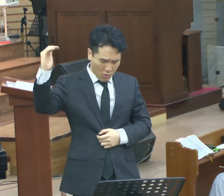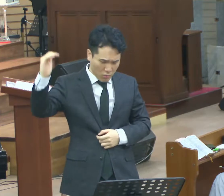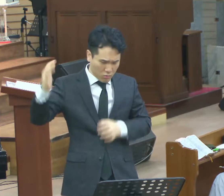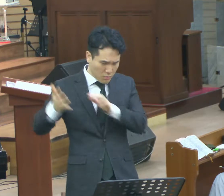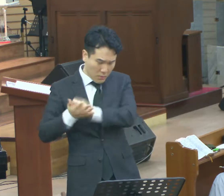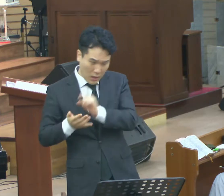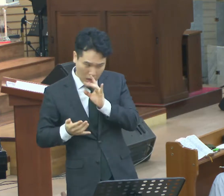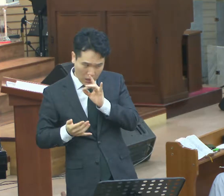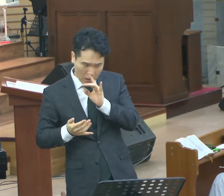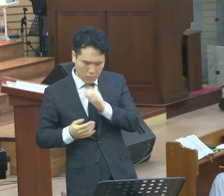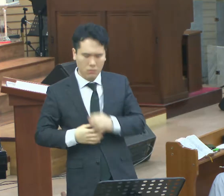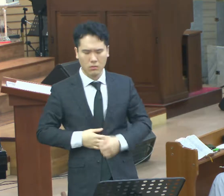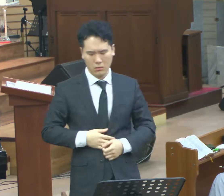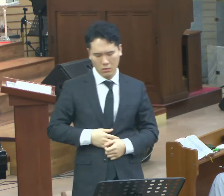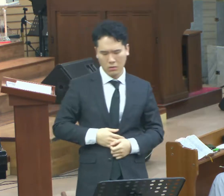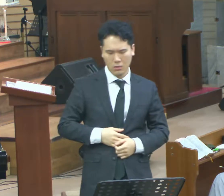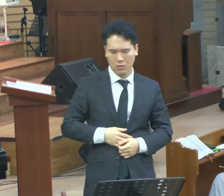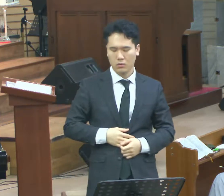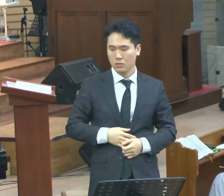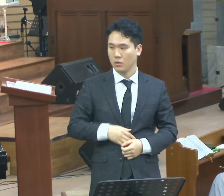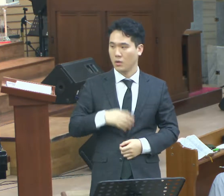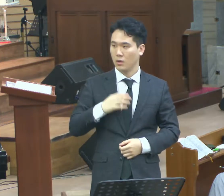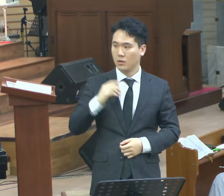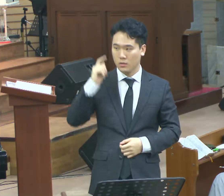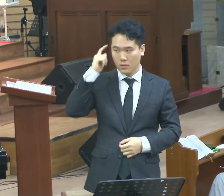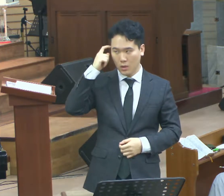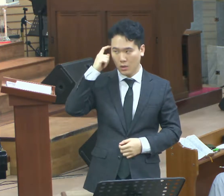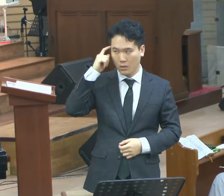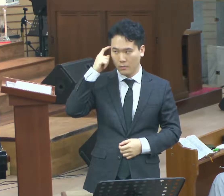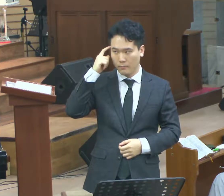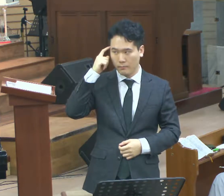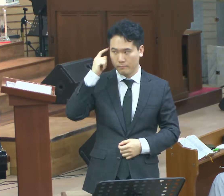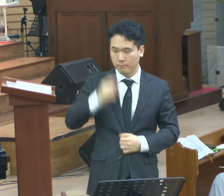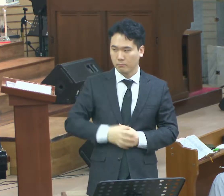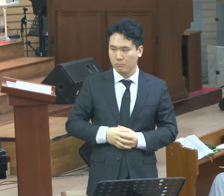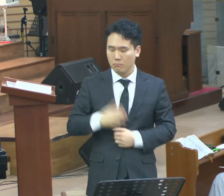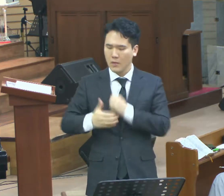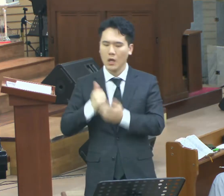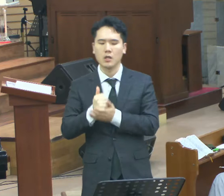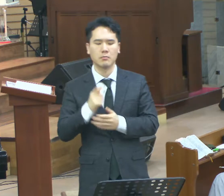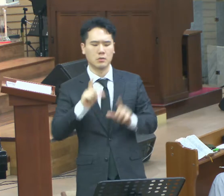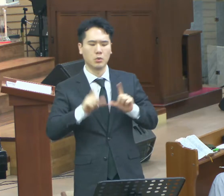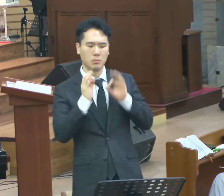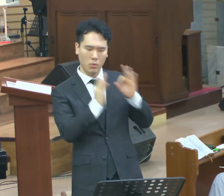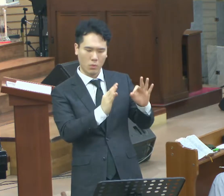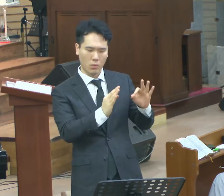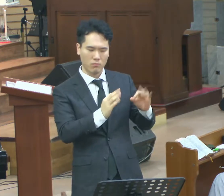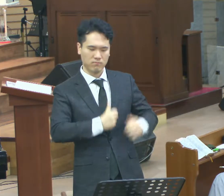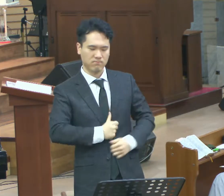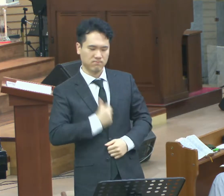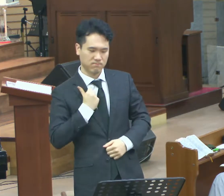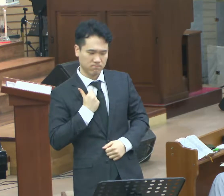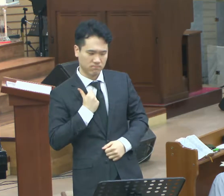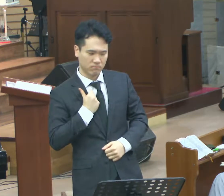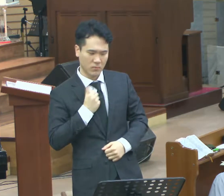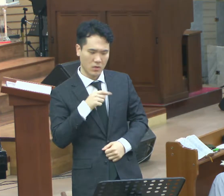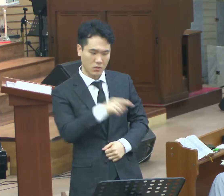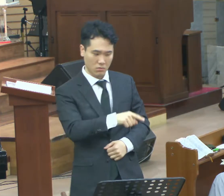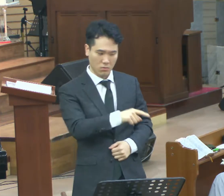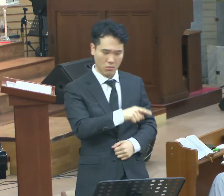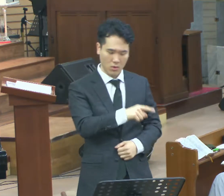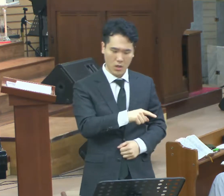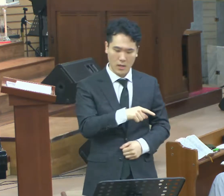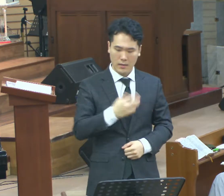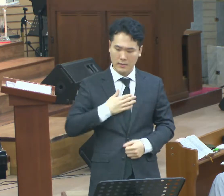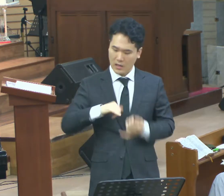대해서 화가 나셨고 10명의 설득된 군중에 대해서도 화가 나셨어요. 그래서 진노하셔서 아무도 너희 말한